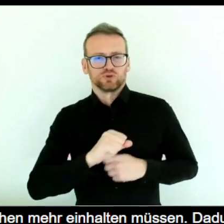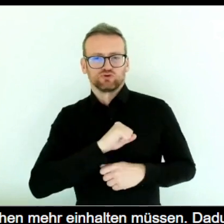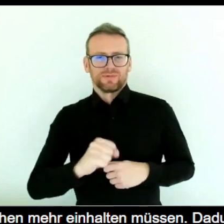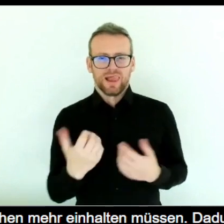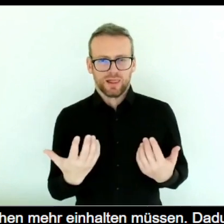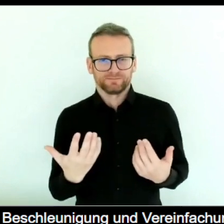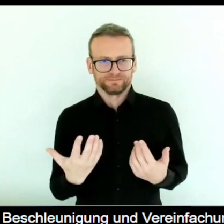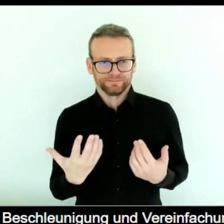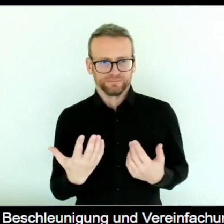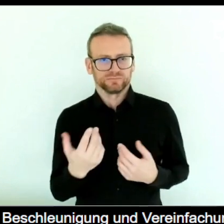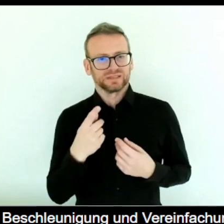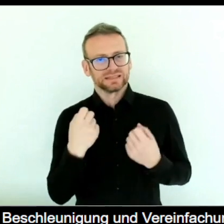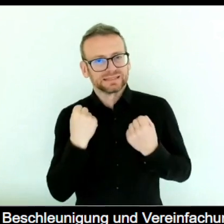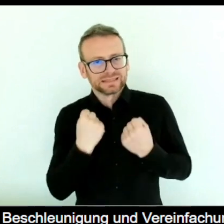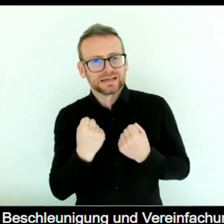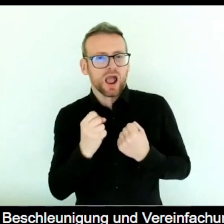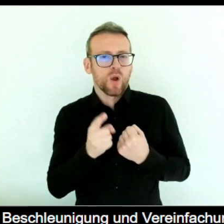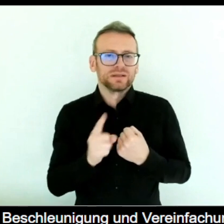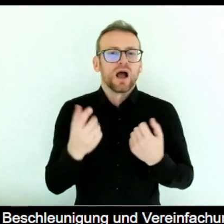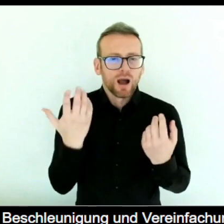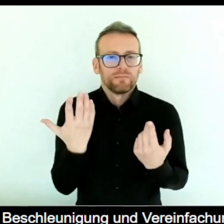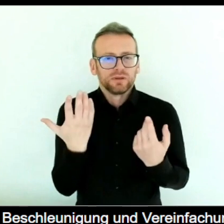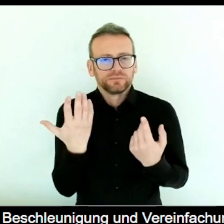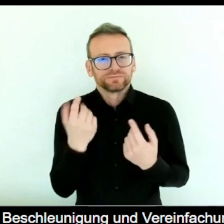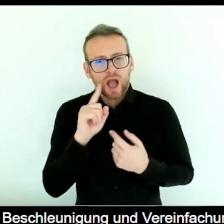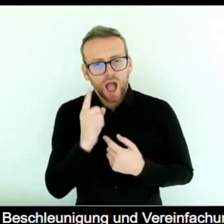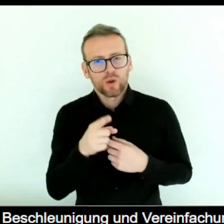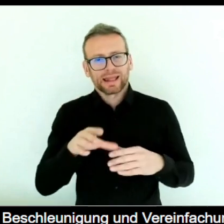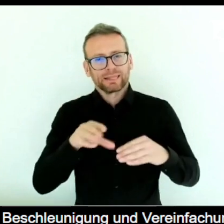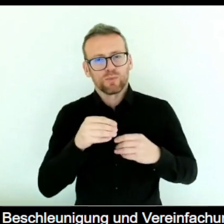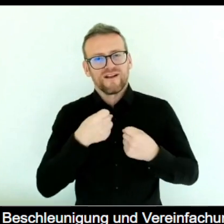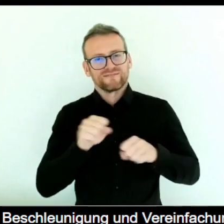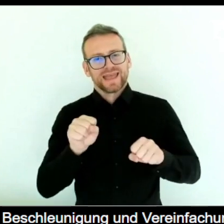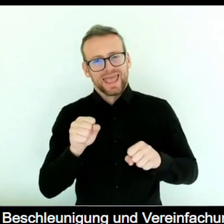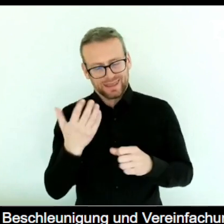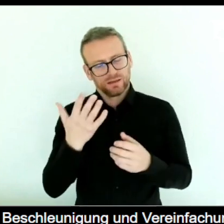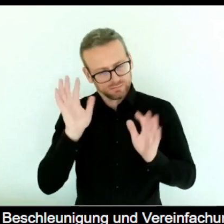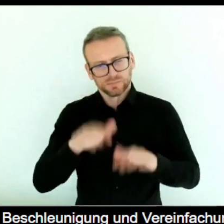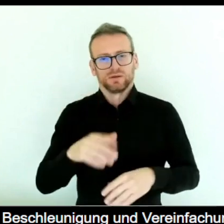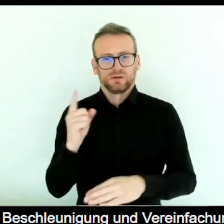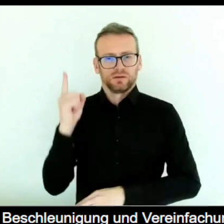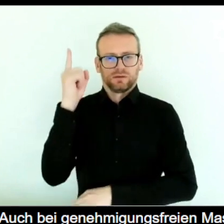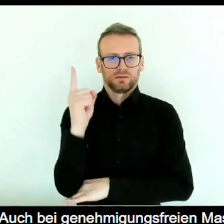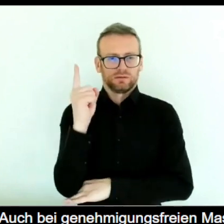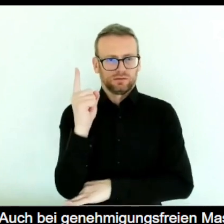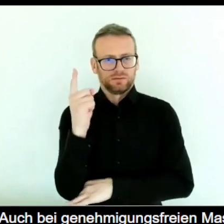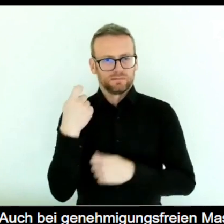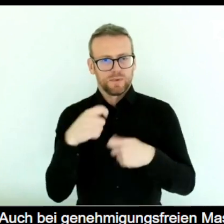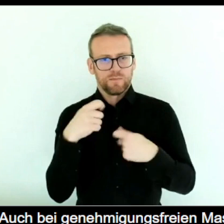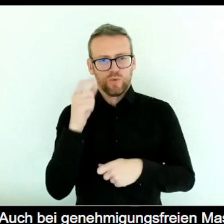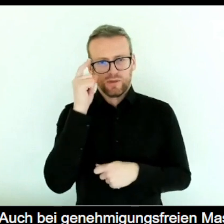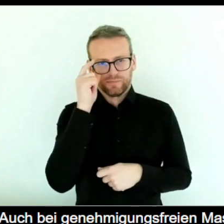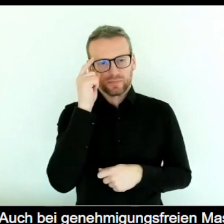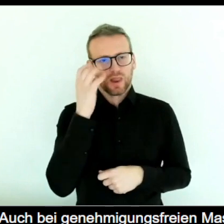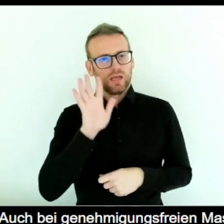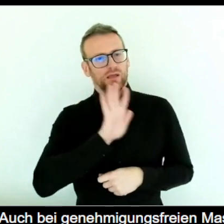Auszubildende. Und wir wollen auch alle, freiwilligendienst leisten, hier mit inkludiert wissen. Und wir haben uns auch mit dem